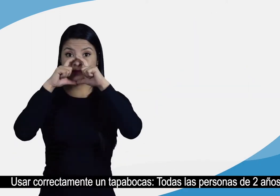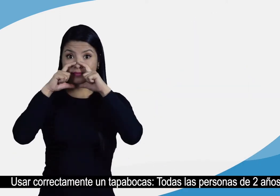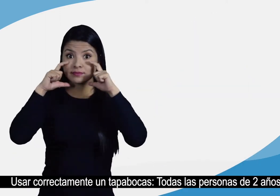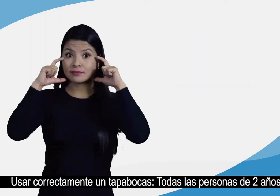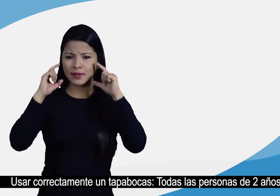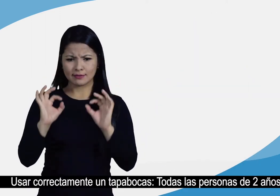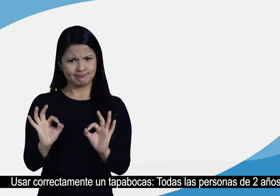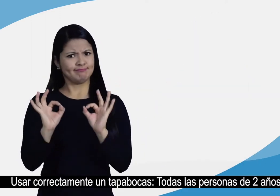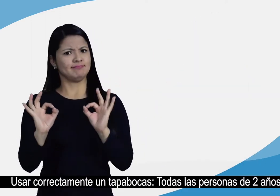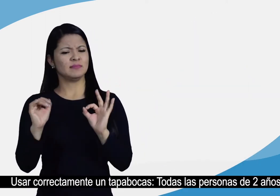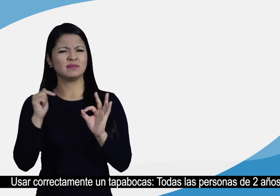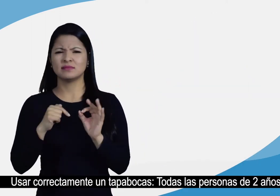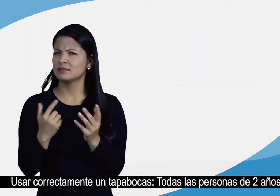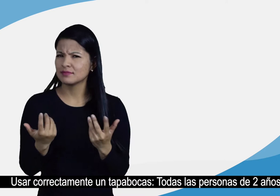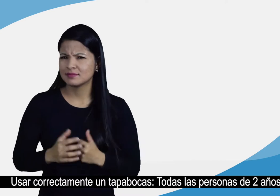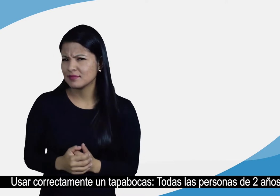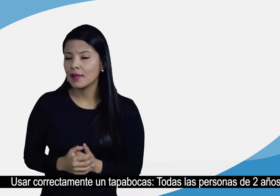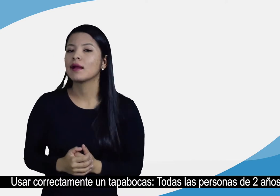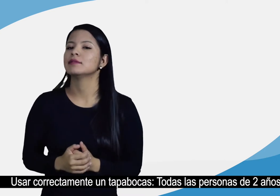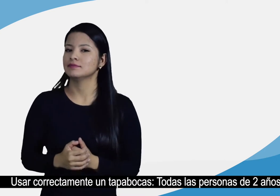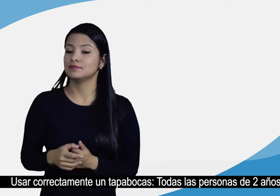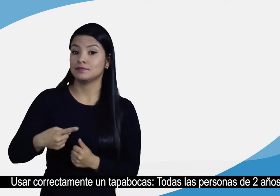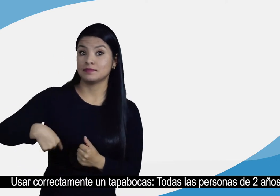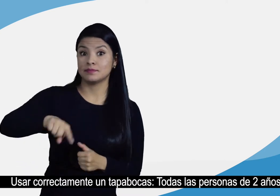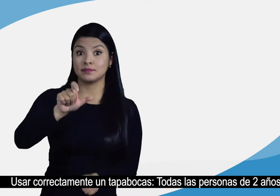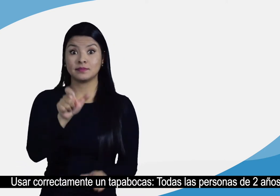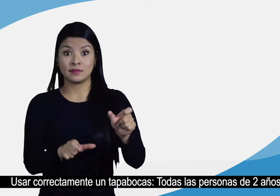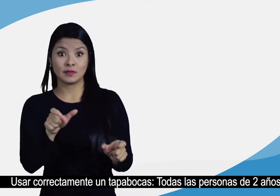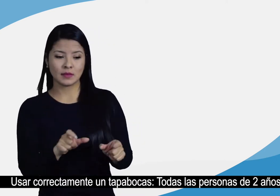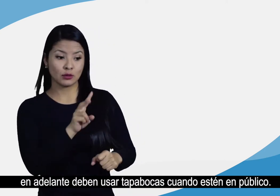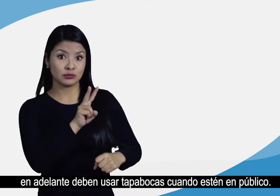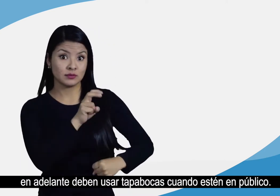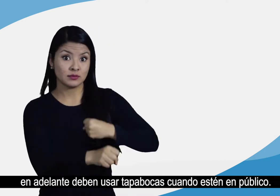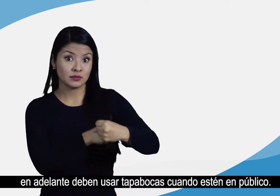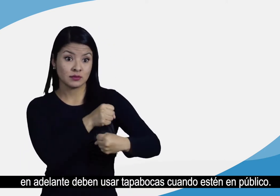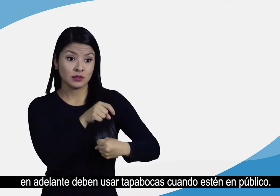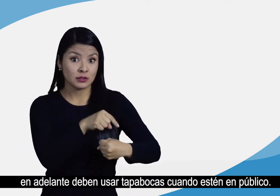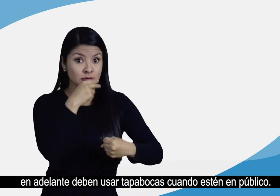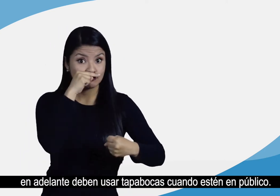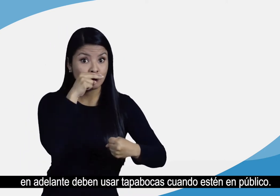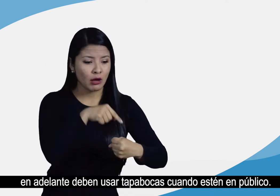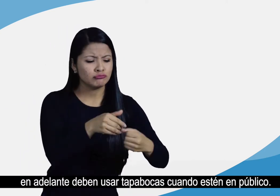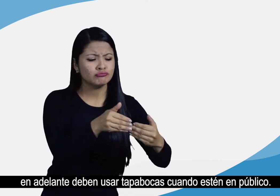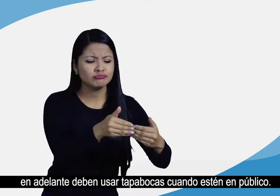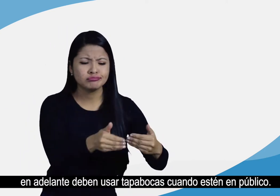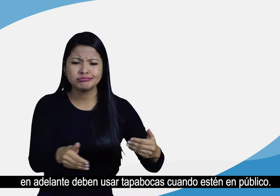Usar correctamente un tapabocas. Todas las personas de dos años en adelante deben usar